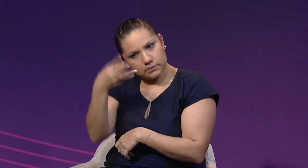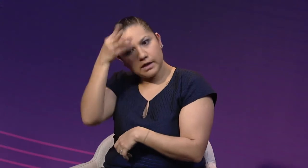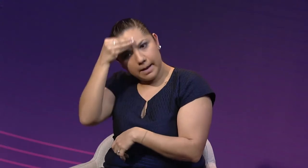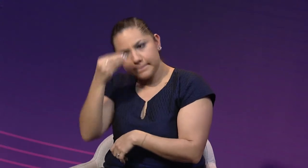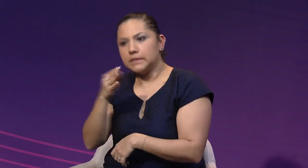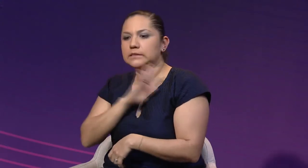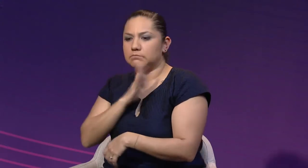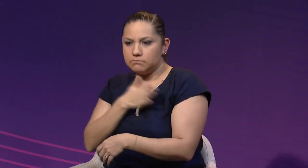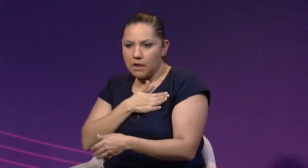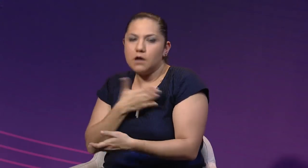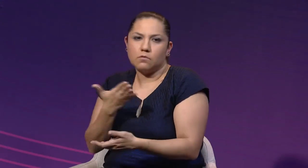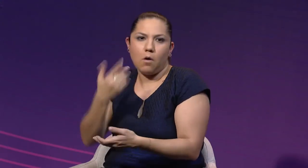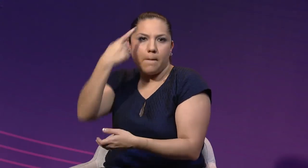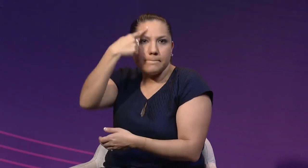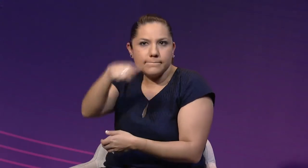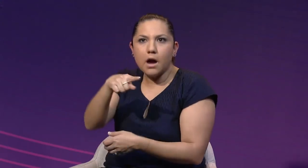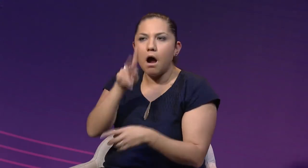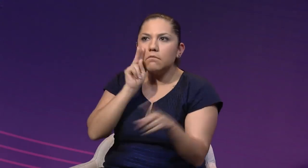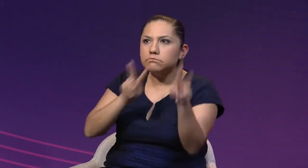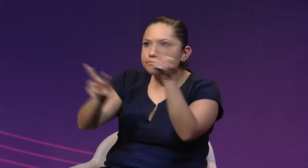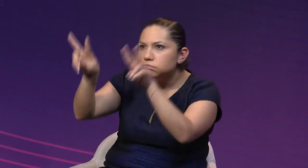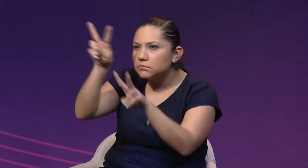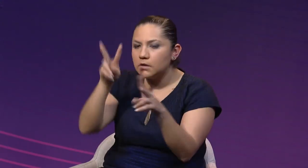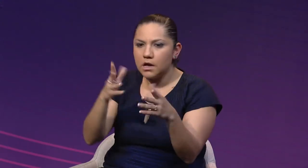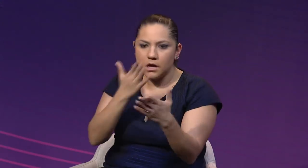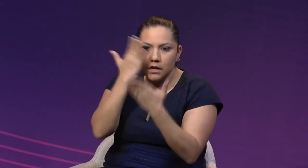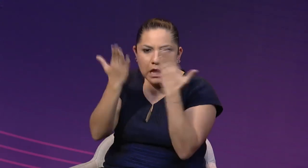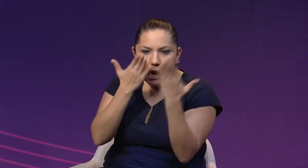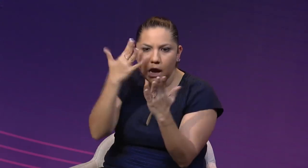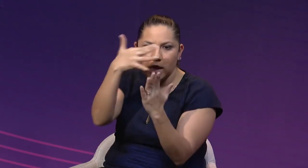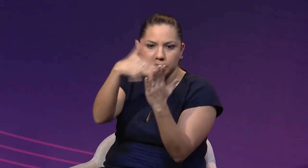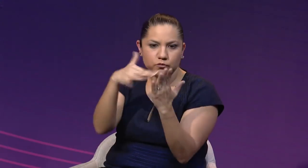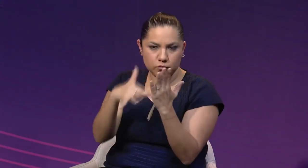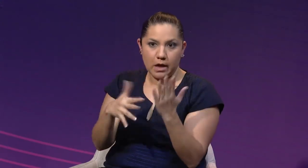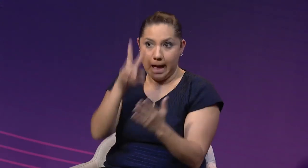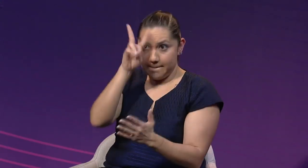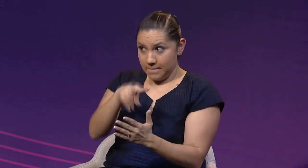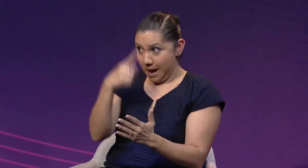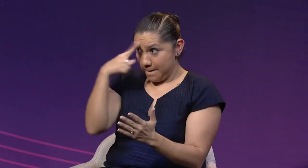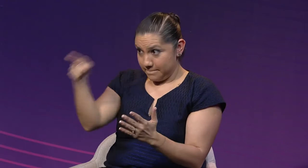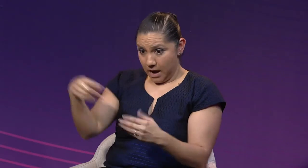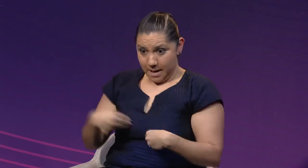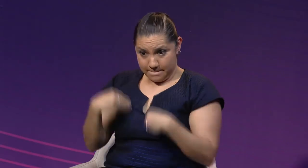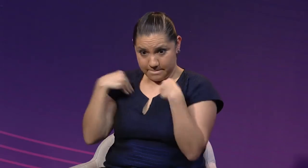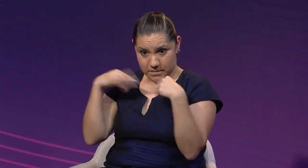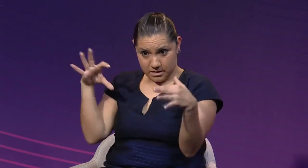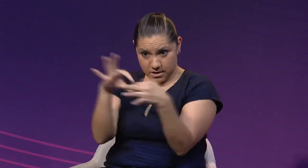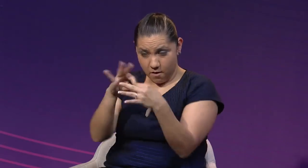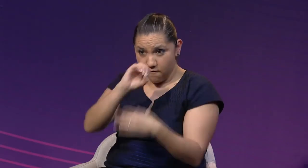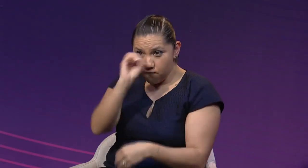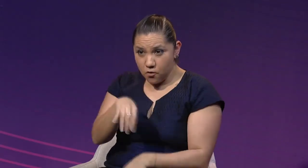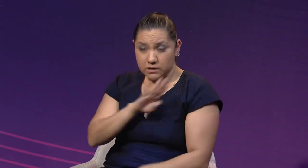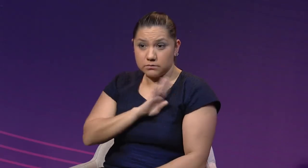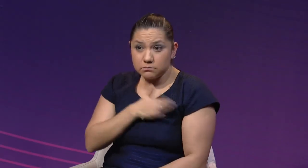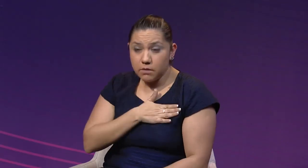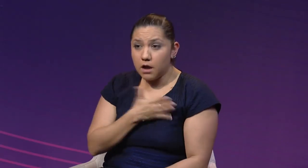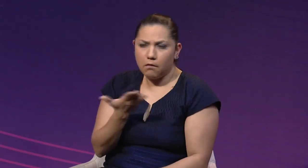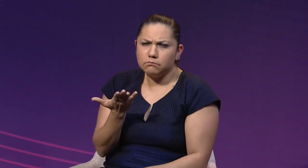para aprender bien para comunicarse bien con esa lengua, se necesita aprender bien. Toda su estructura, toda su